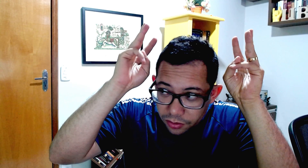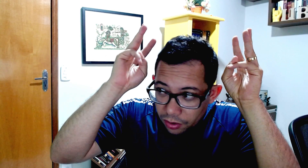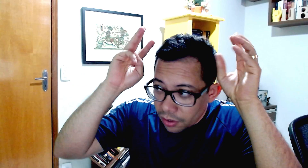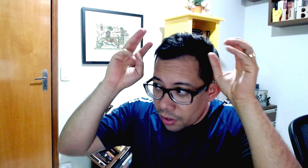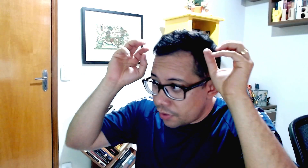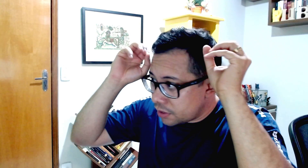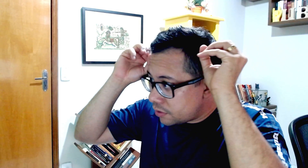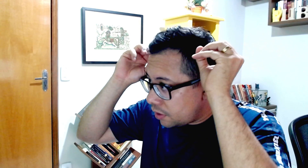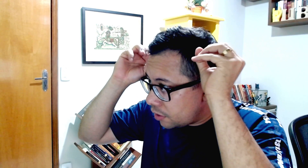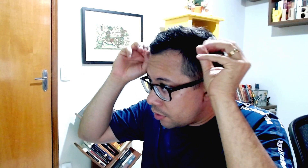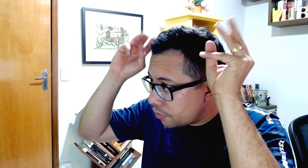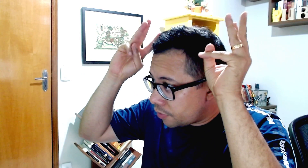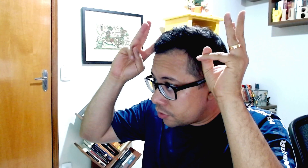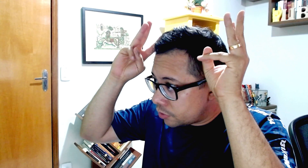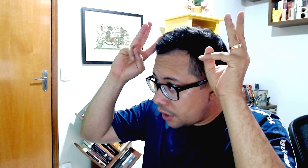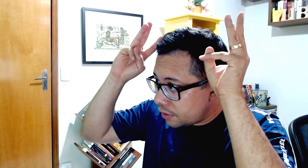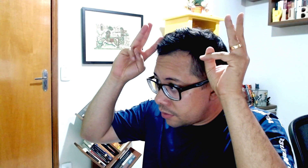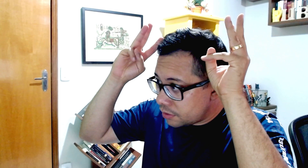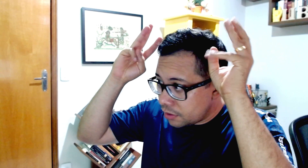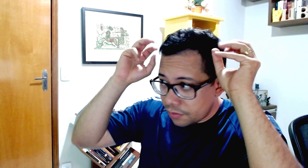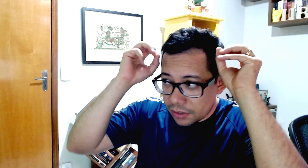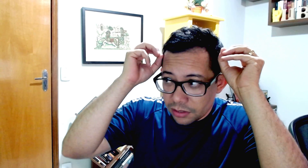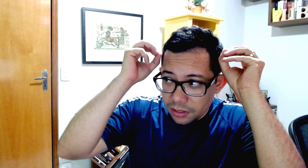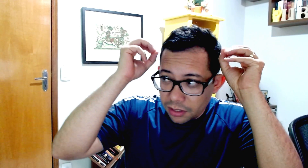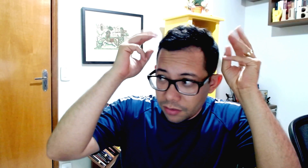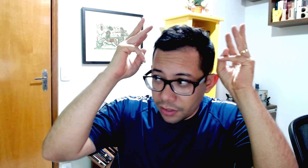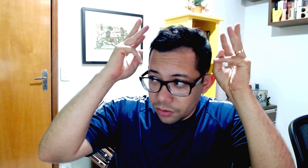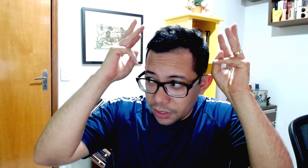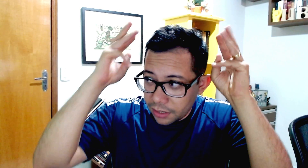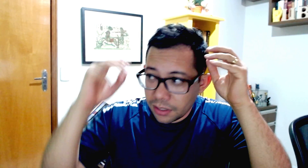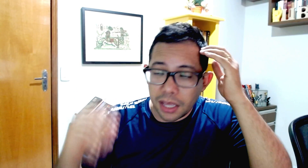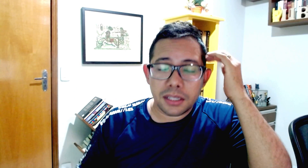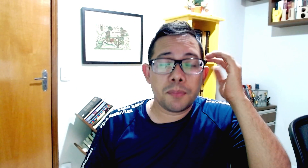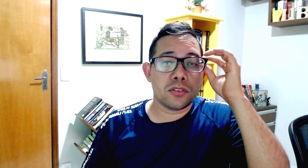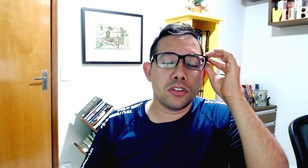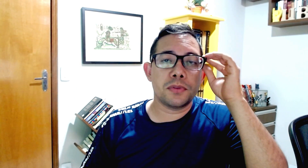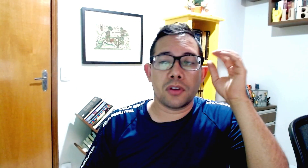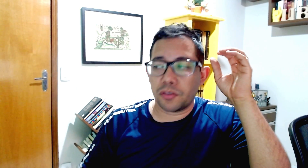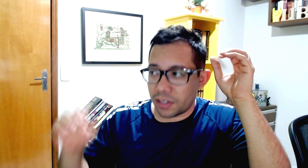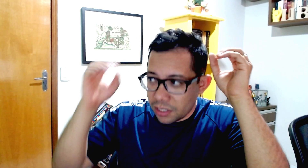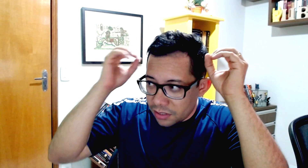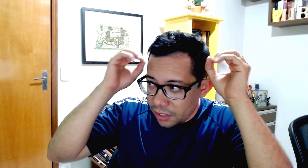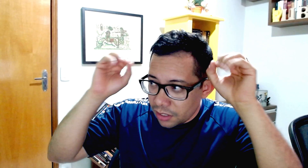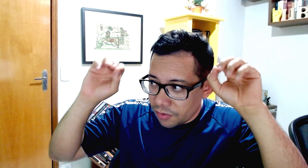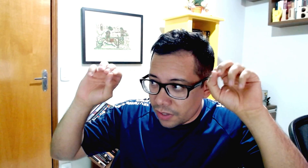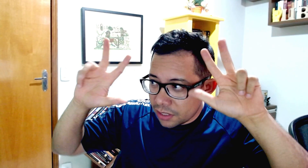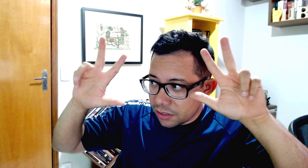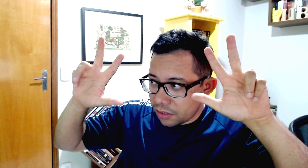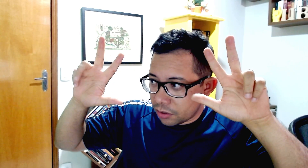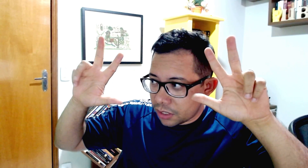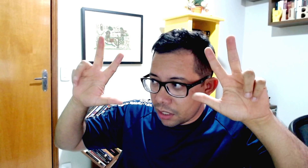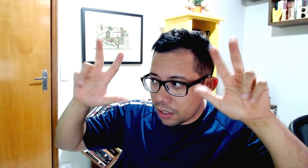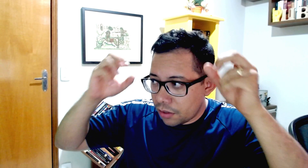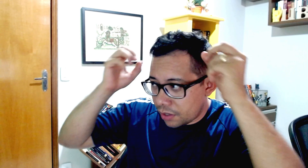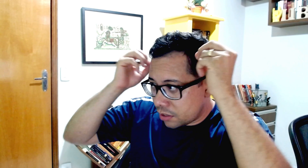ó. Faz assim, faz o 3. Assim, faz o 3. Tem pessoas, pessoal, que faz assim e faz assim, ó, tá? Faz assim,